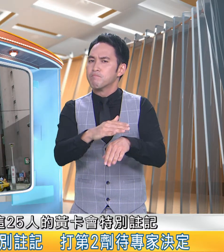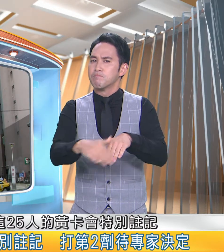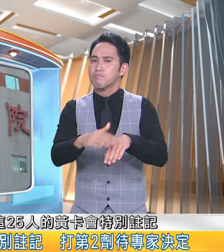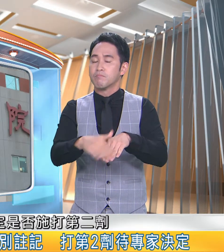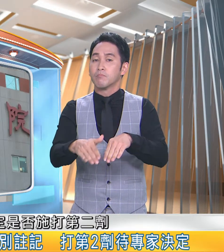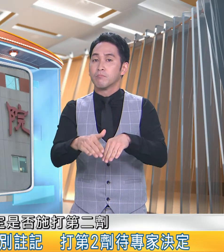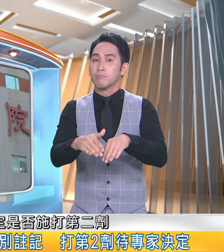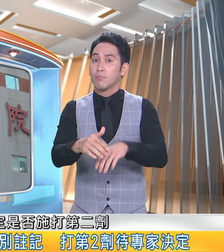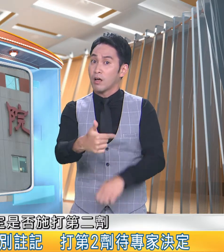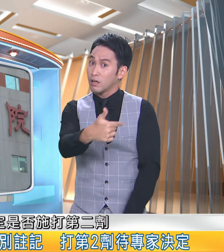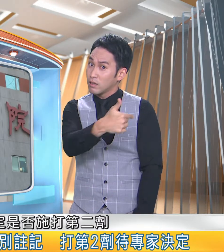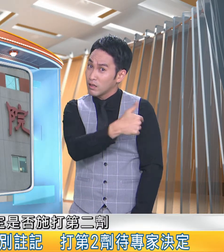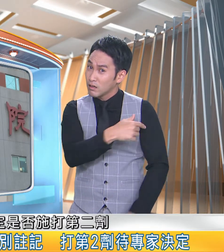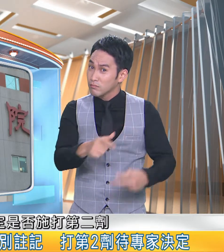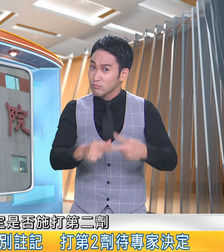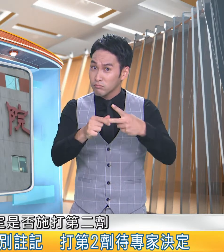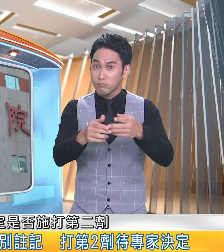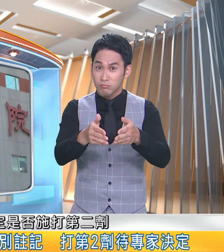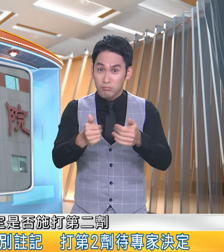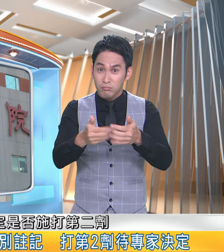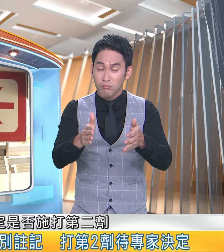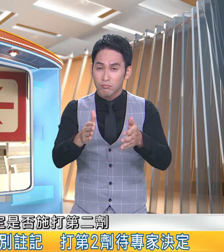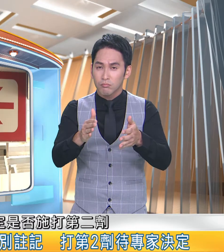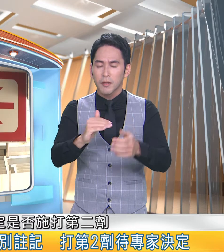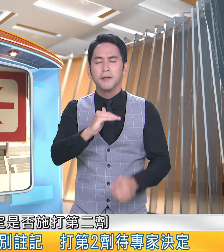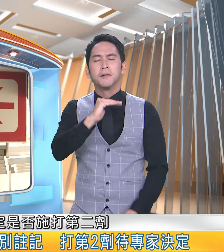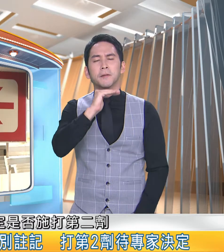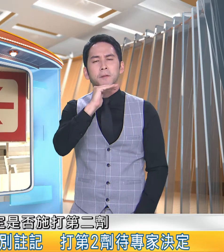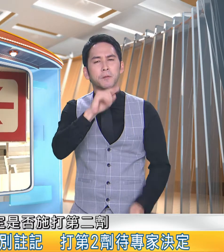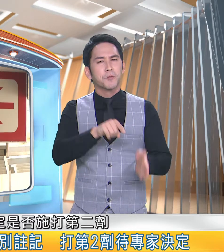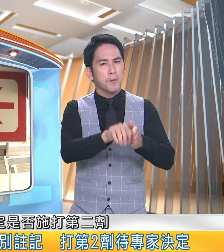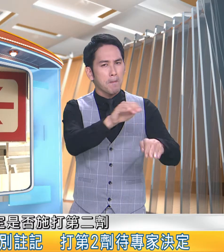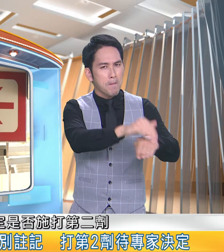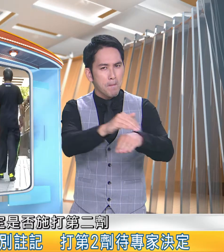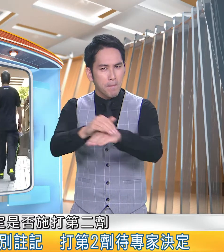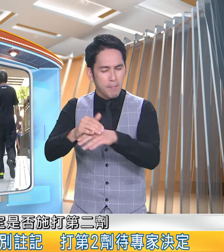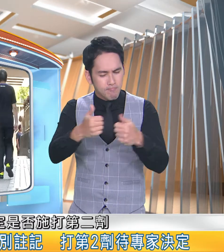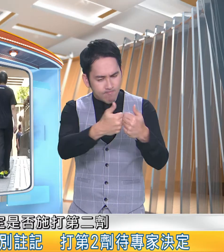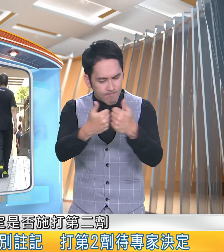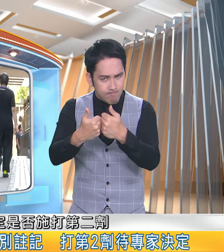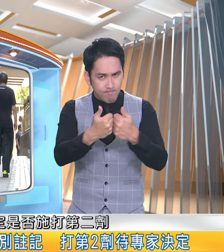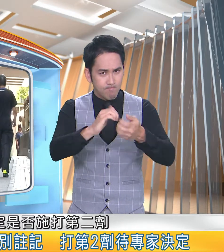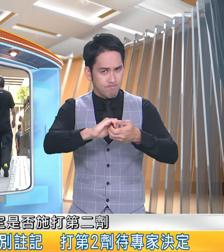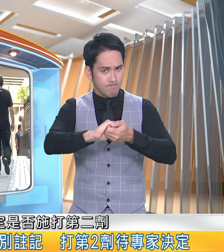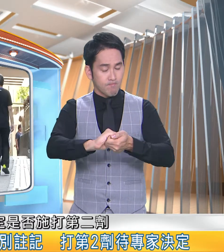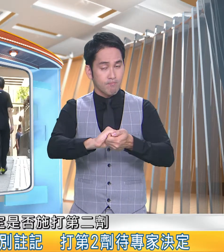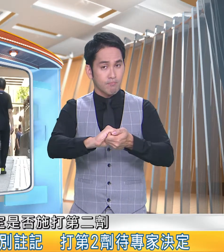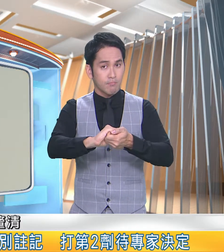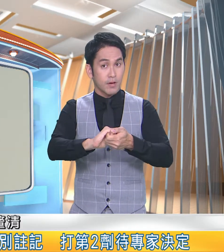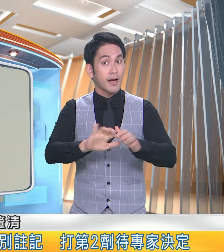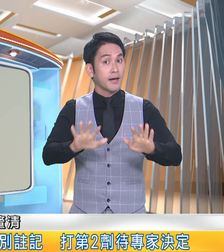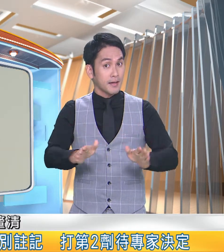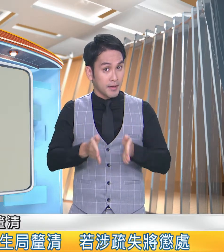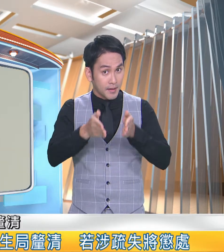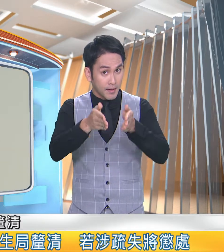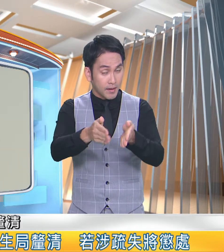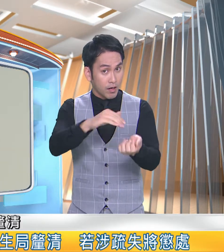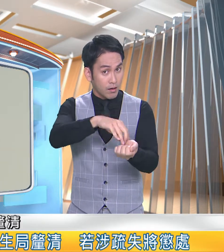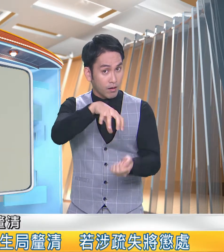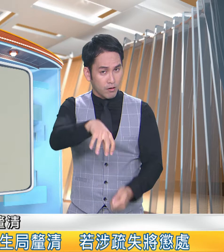家开会决定是否要施打第二剂。而后续也将会厘清，如